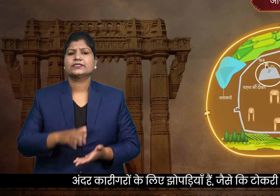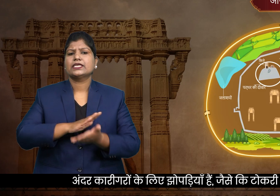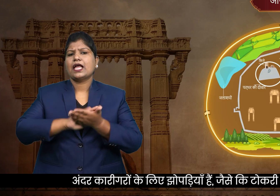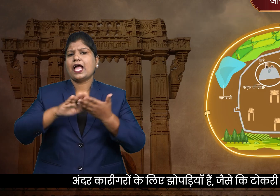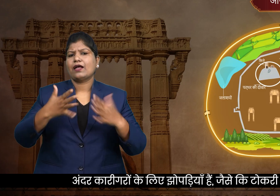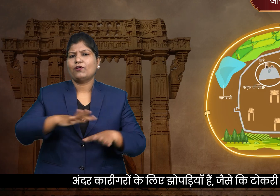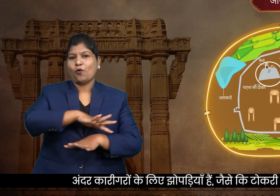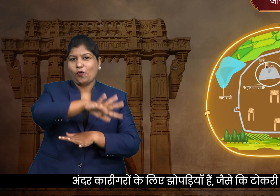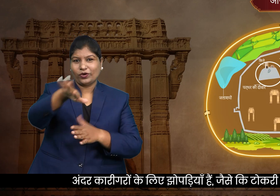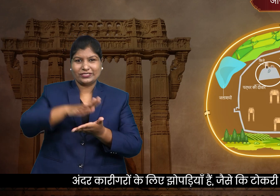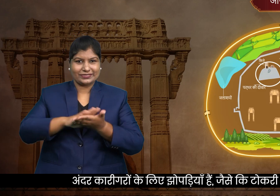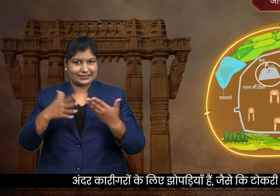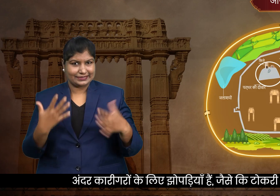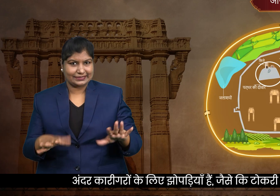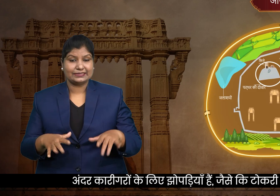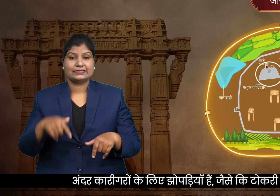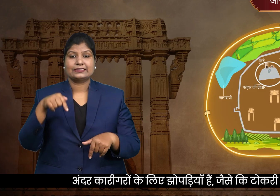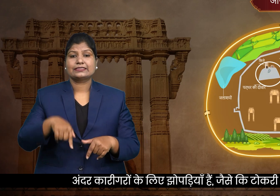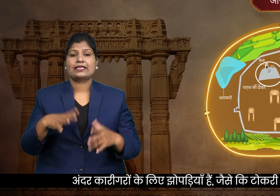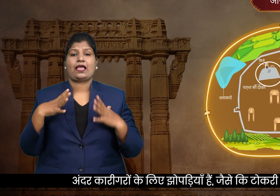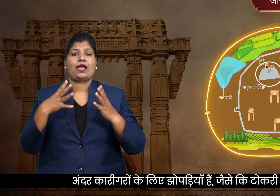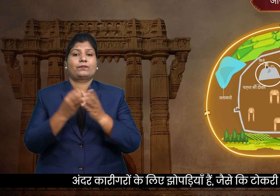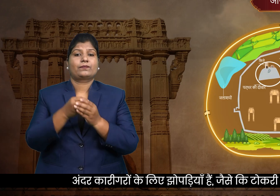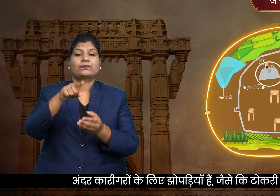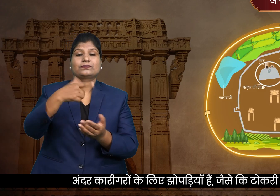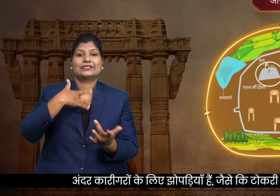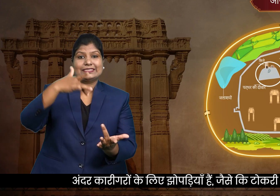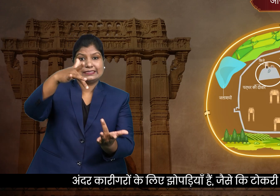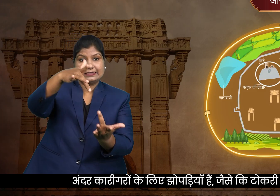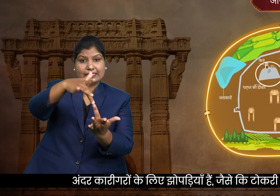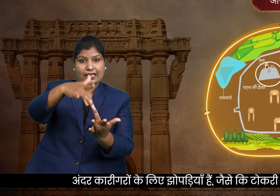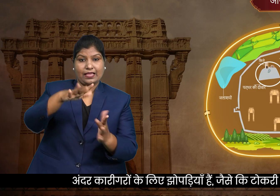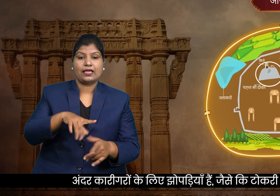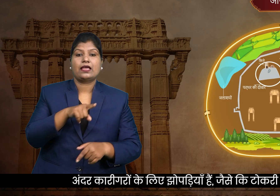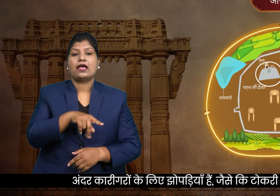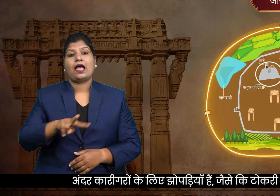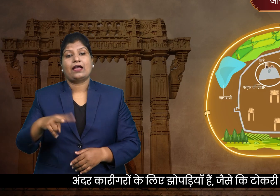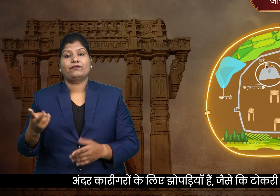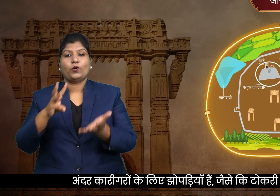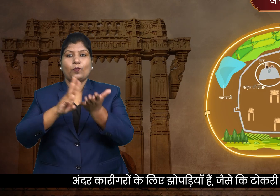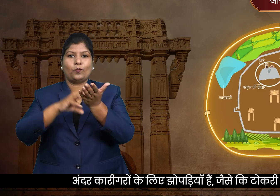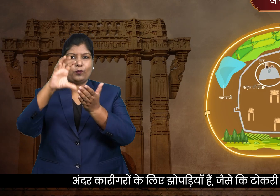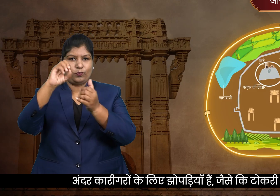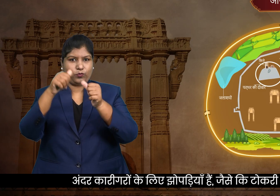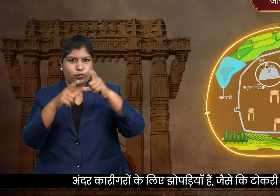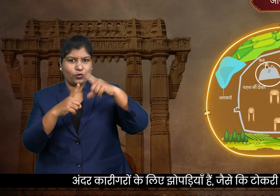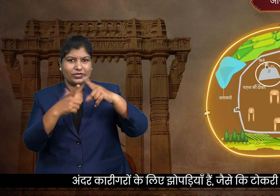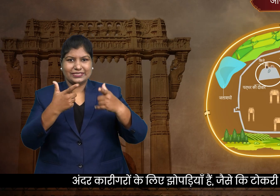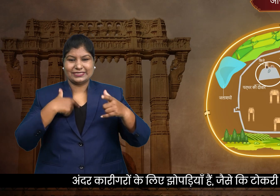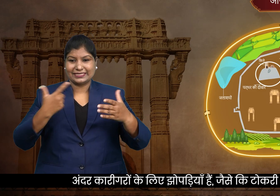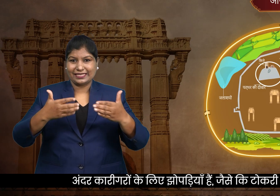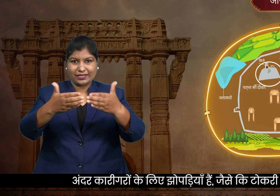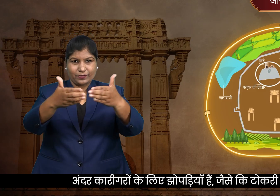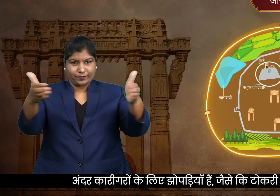अंदर कारीगरों के लिए झोपड़ियां हैं, जैसे कि टोकरी बुनने वाले।